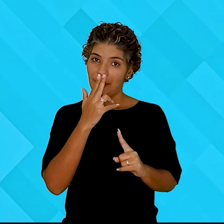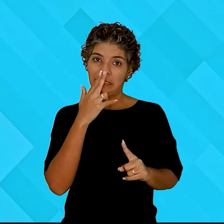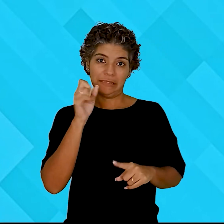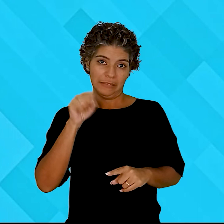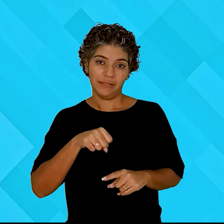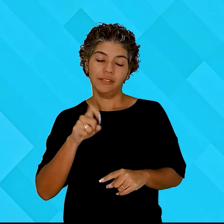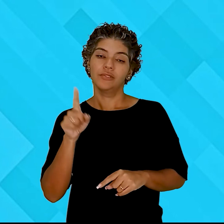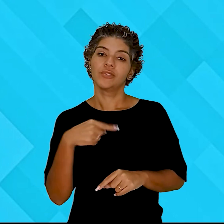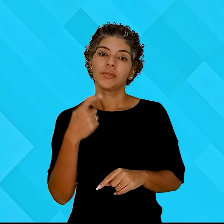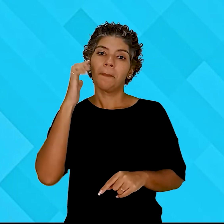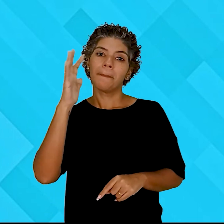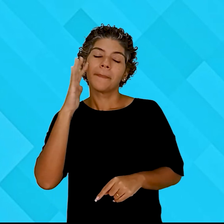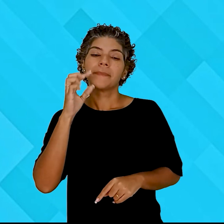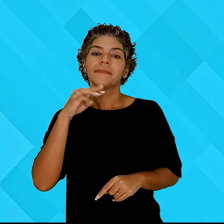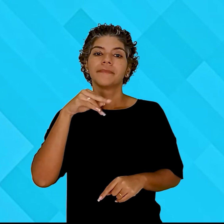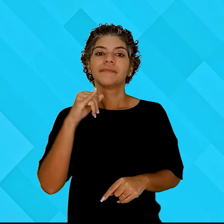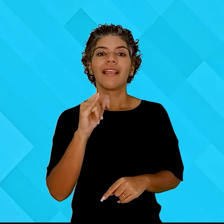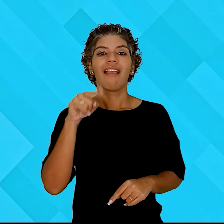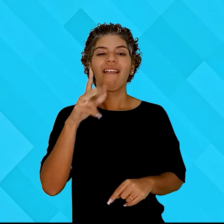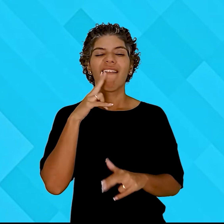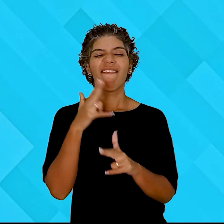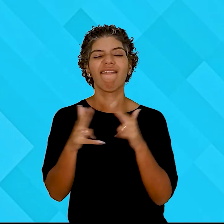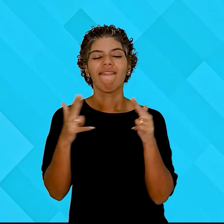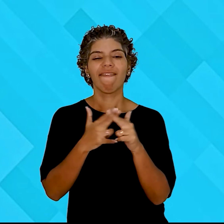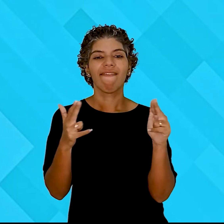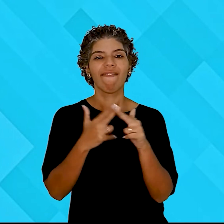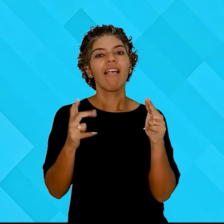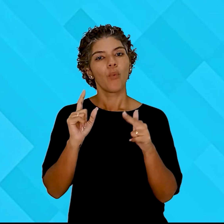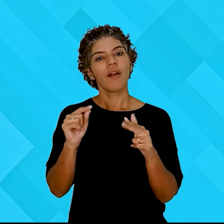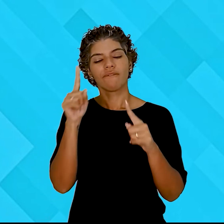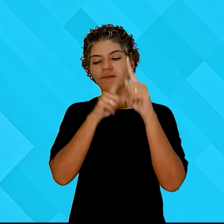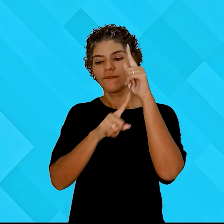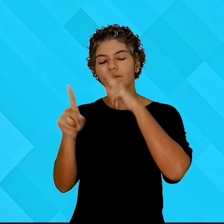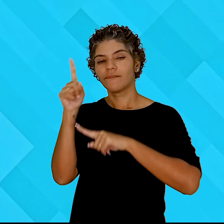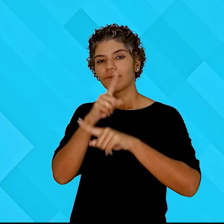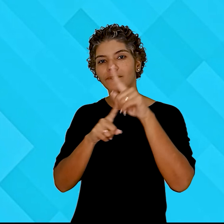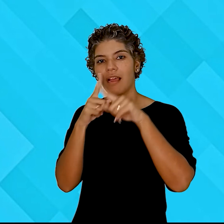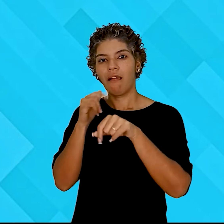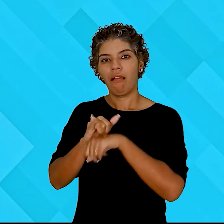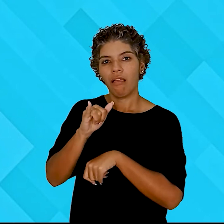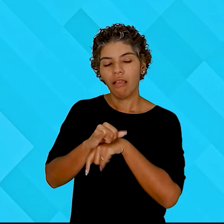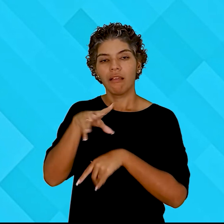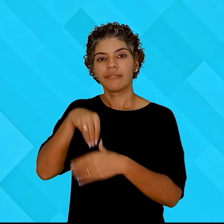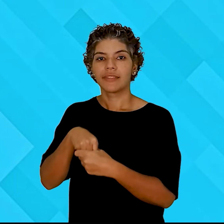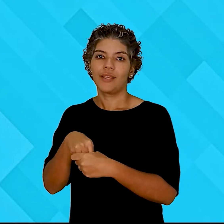de camuflagem, de maquiagem da precarização no setor cultural do Brasil. Isso não significa que não